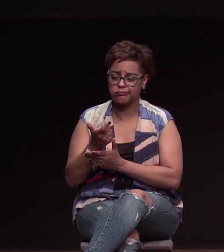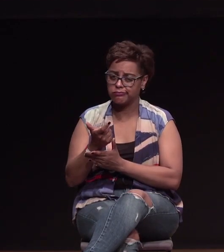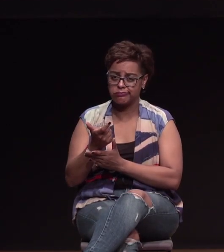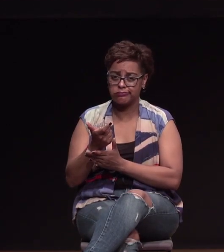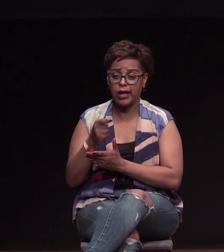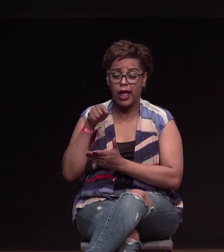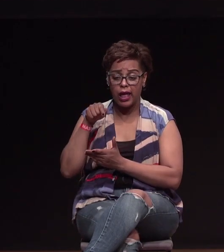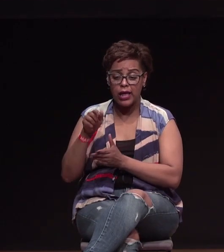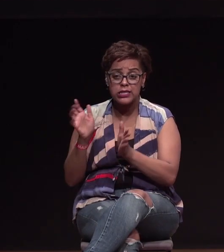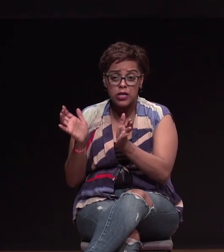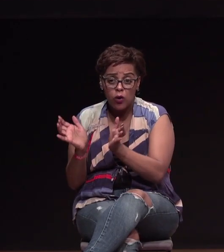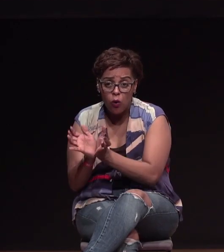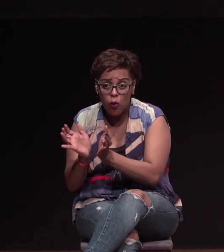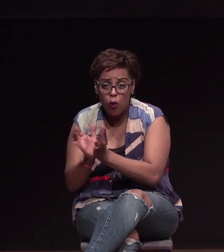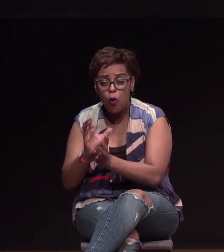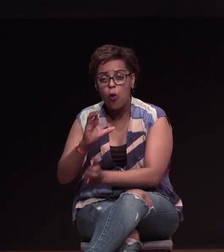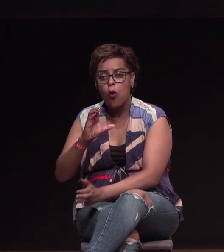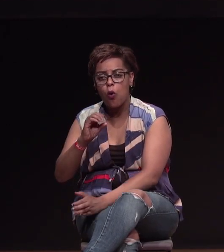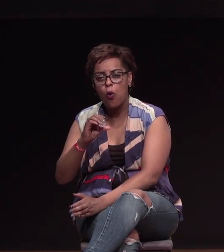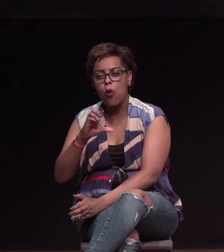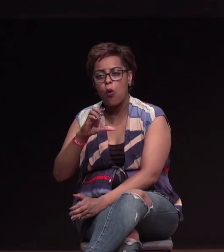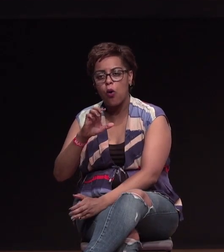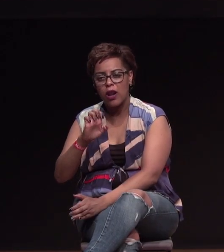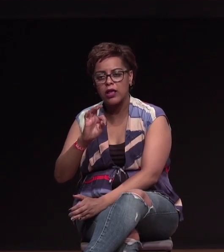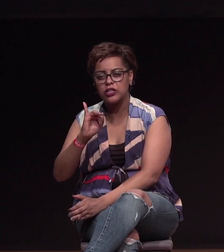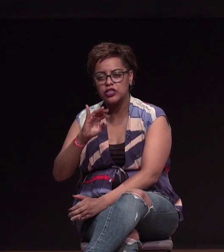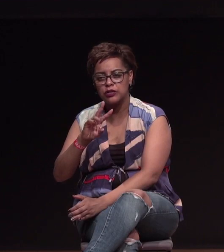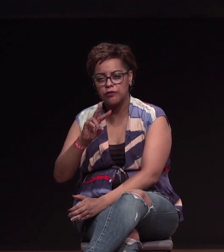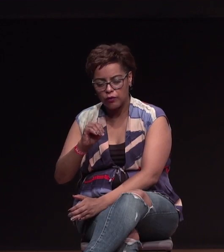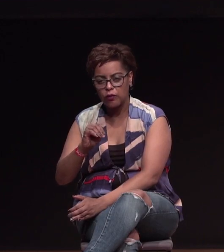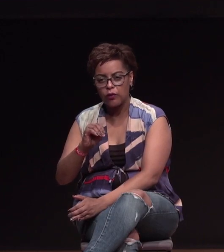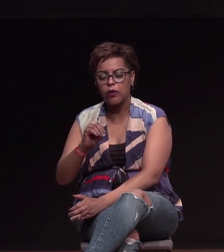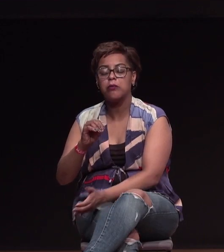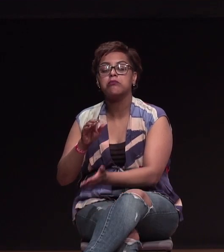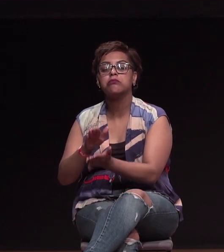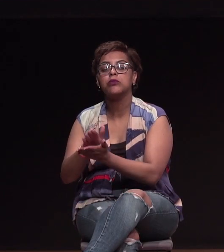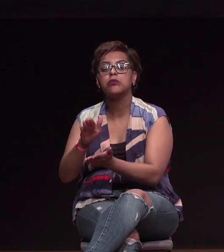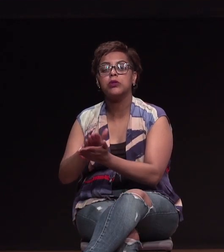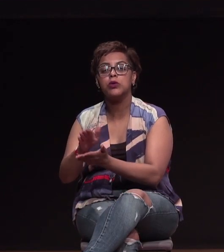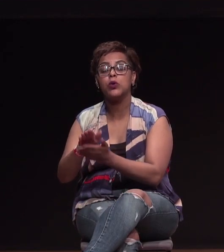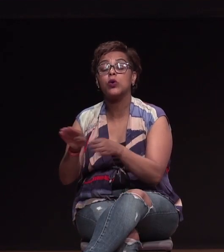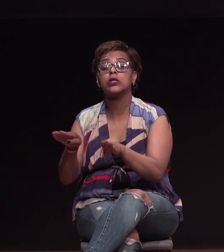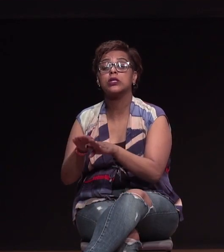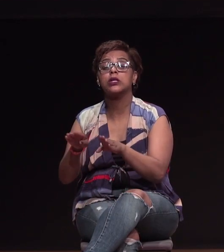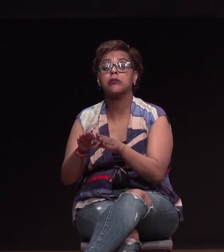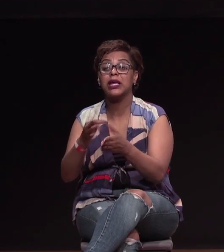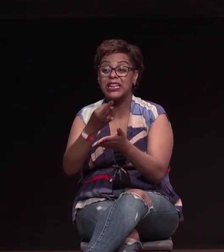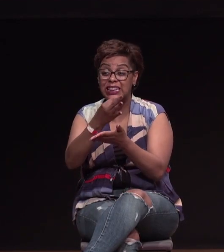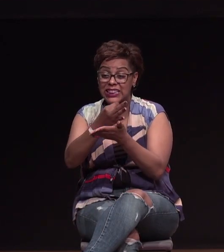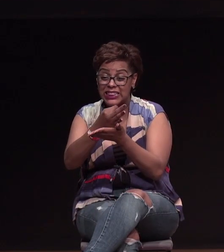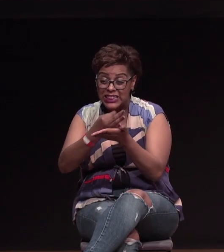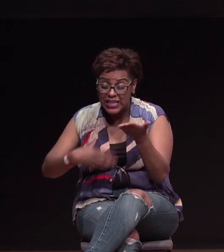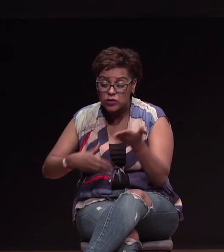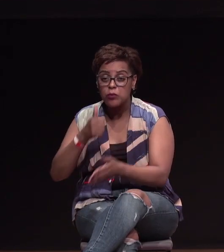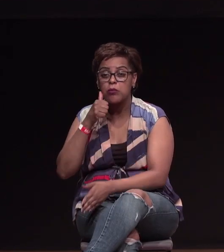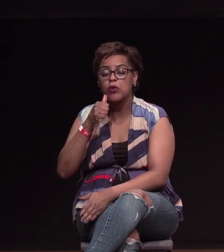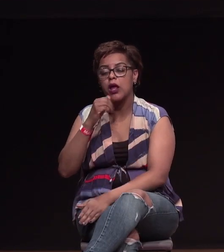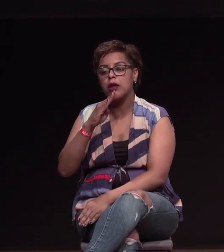coletivo panafricanista publicou uma coletânea de textos da Beatriz Nascimento,